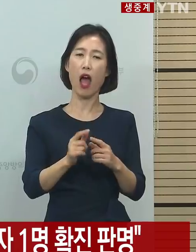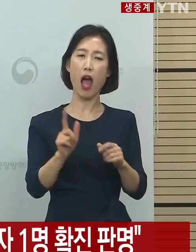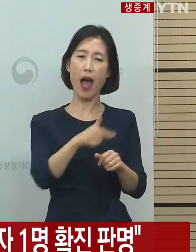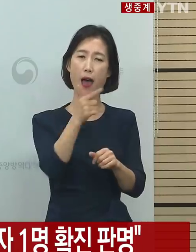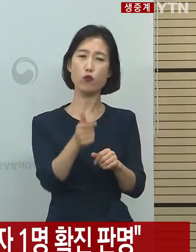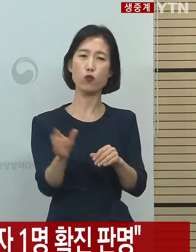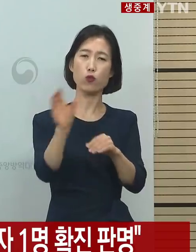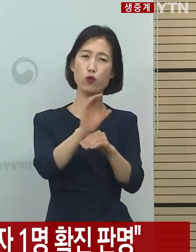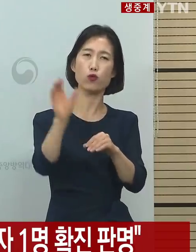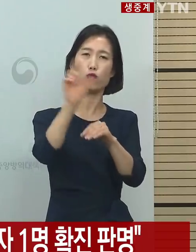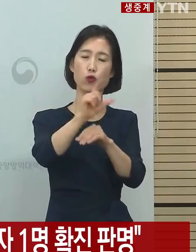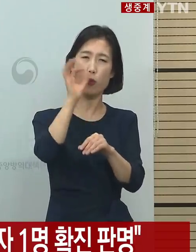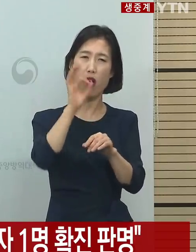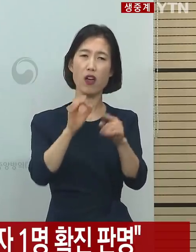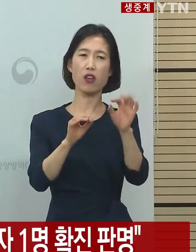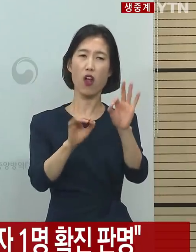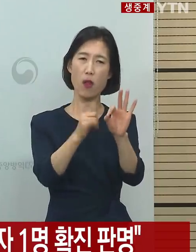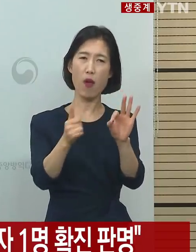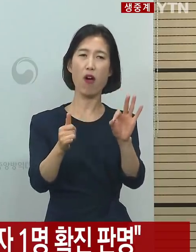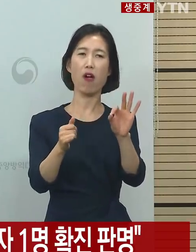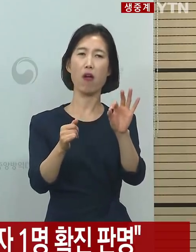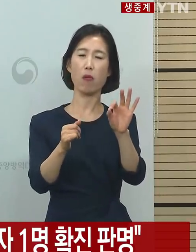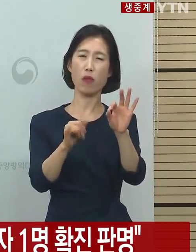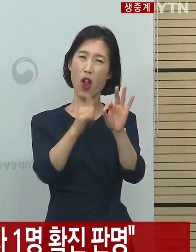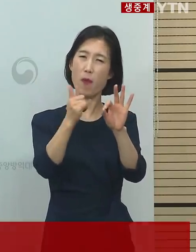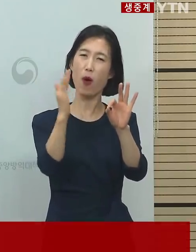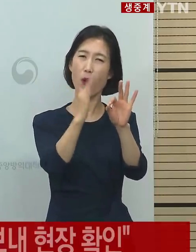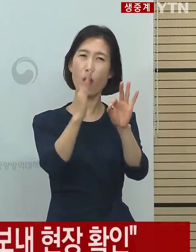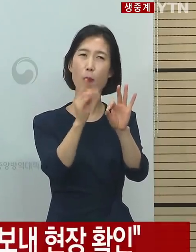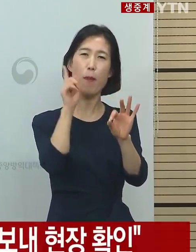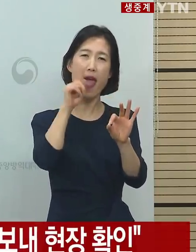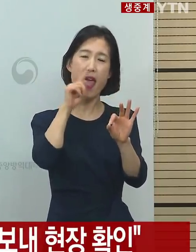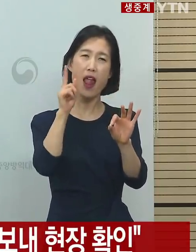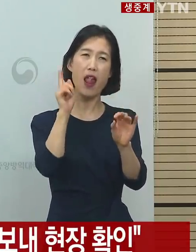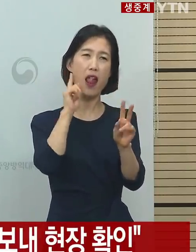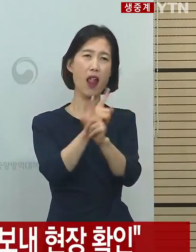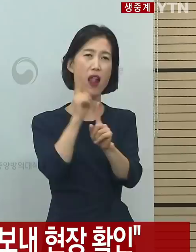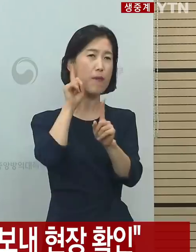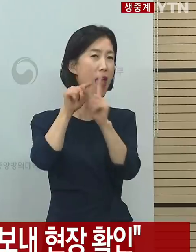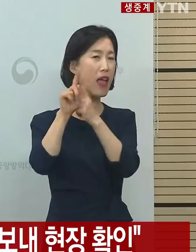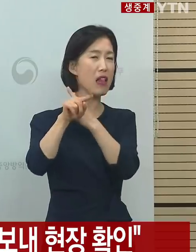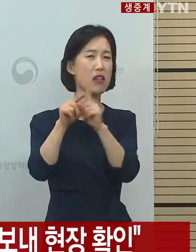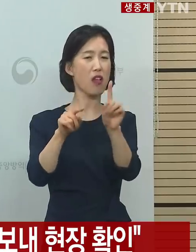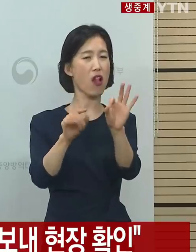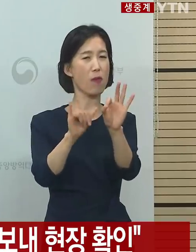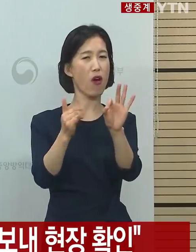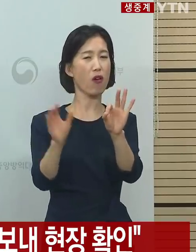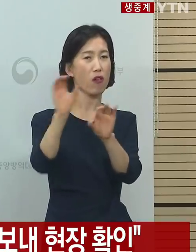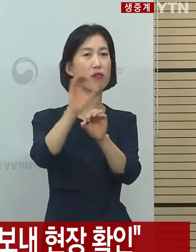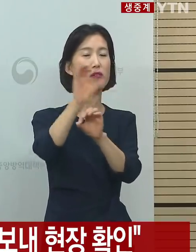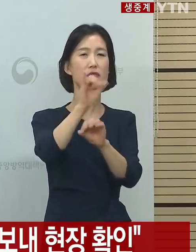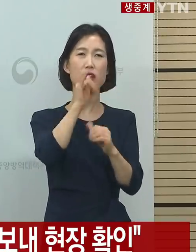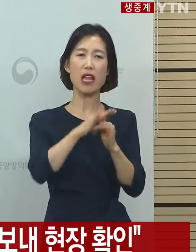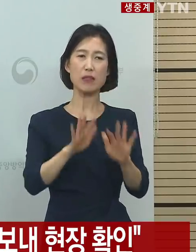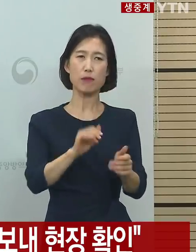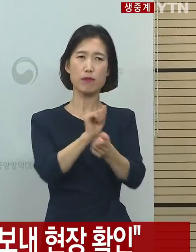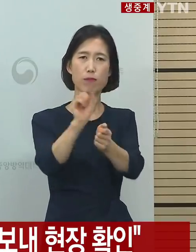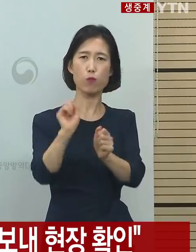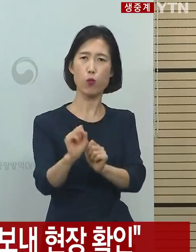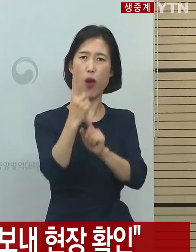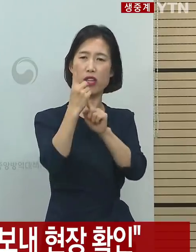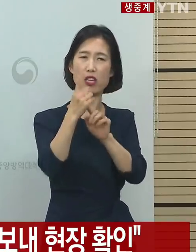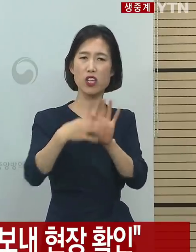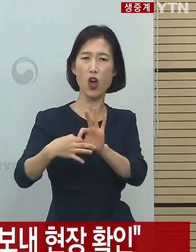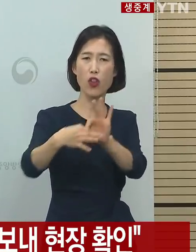20명 사이로 계속 증가를 하고 있는 그런 상황인데요. 아직은 그 감염 경로나 이런